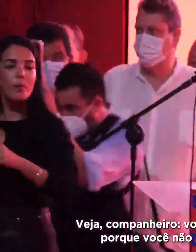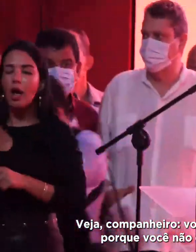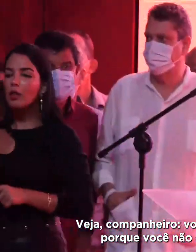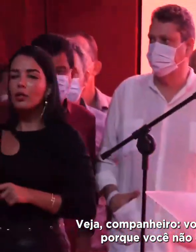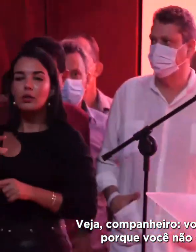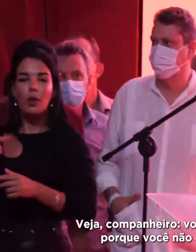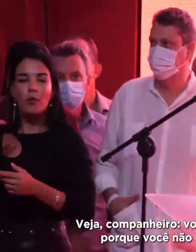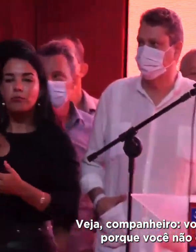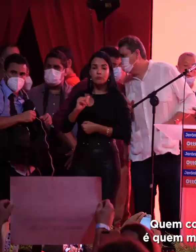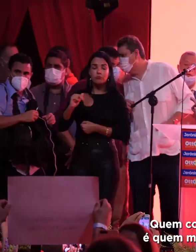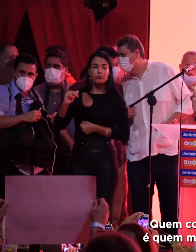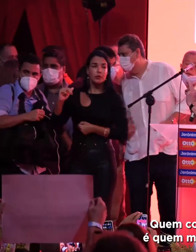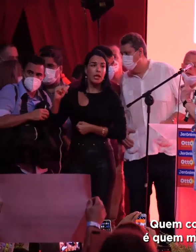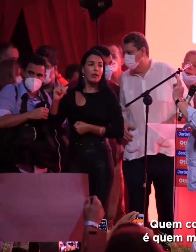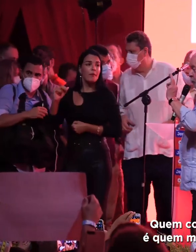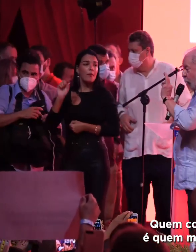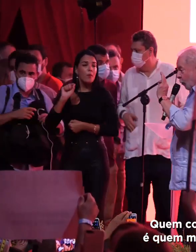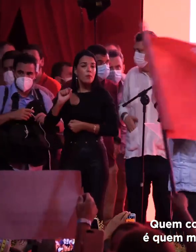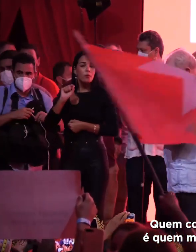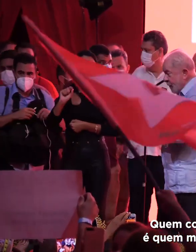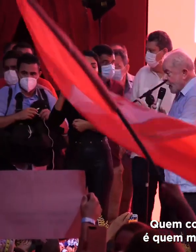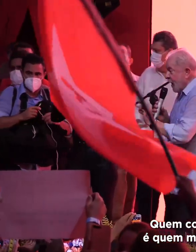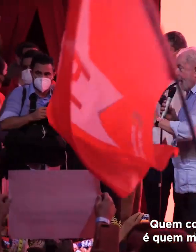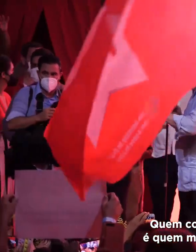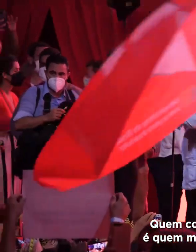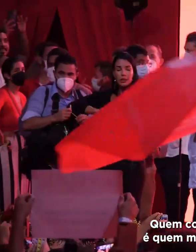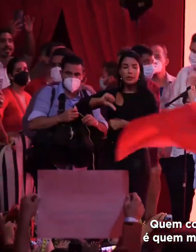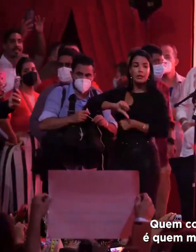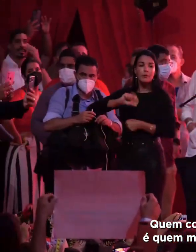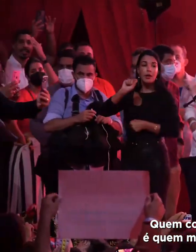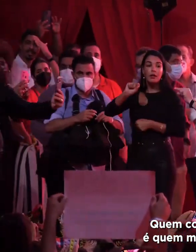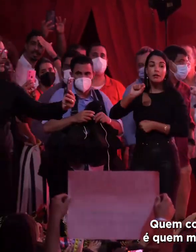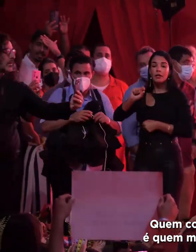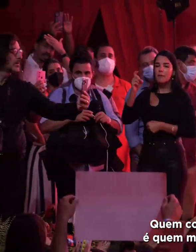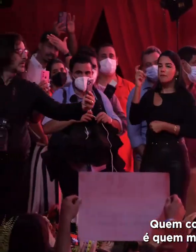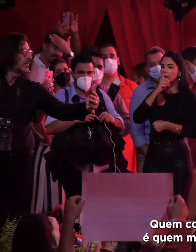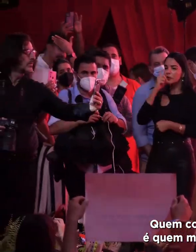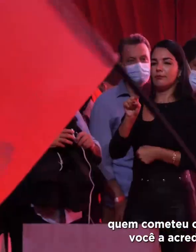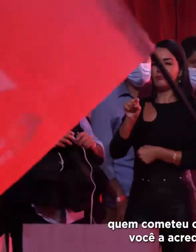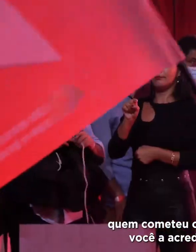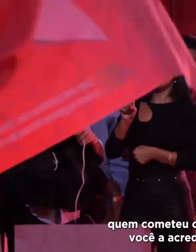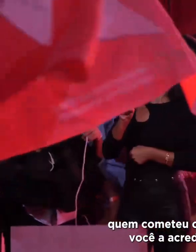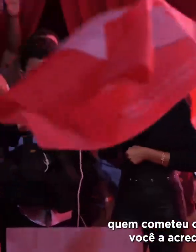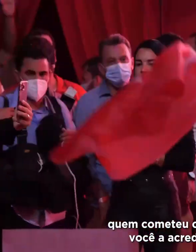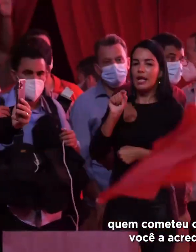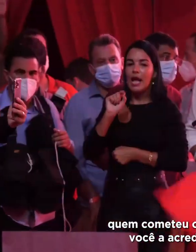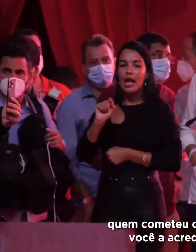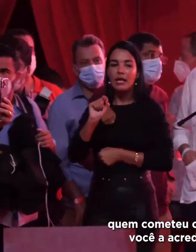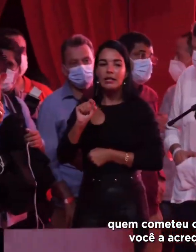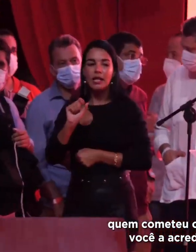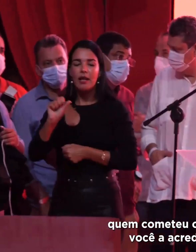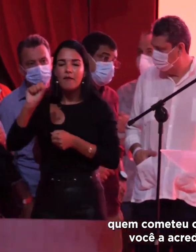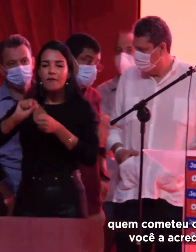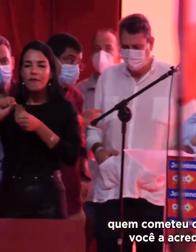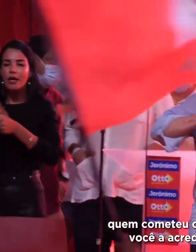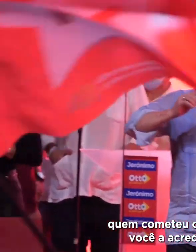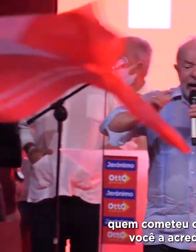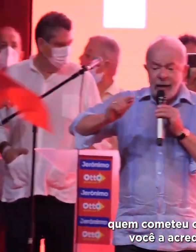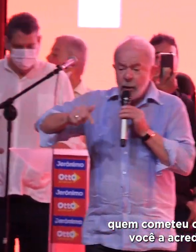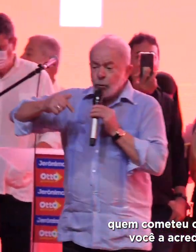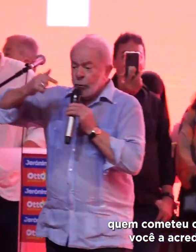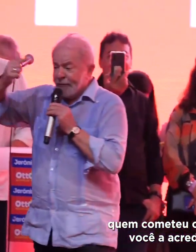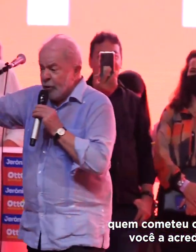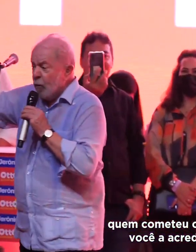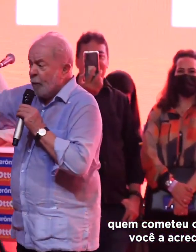cometeu nenhum crime. Quem cometeu o crime é quem mentiu para você. Quem cometeu o crime é